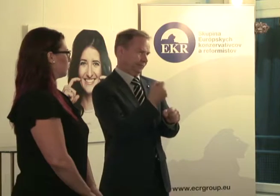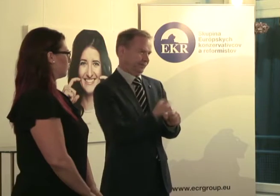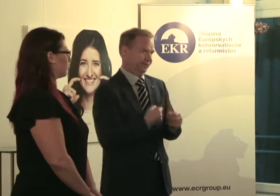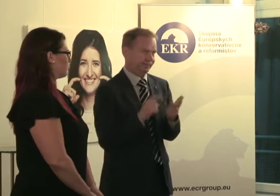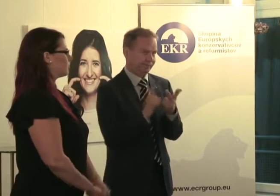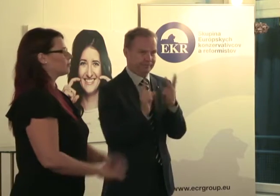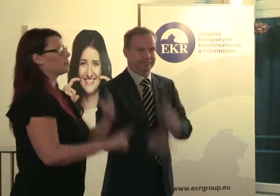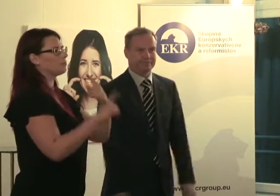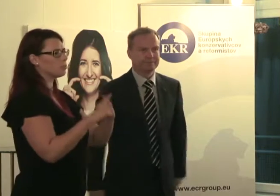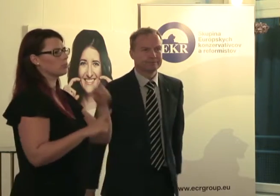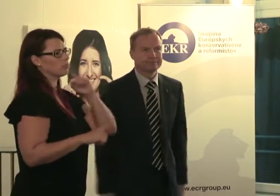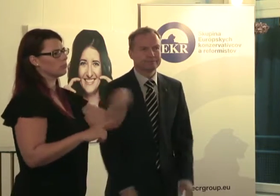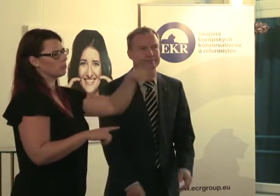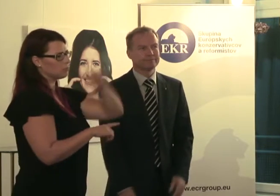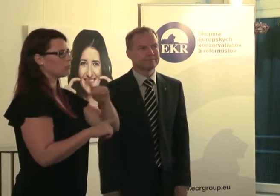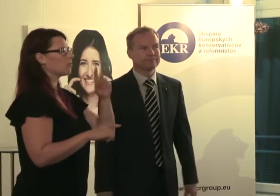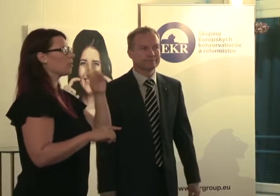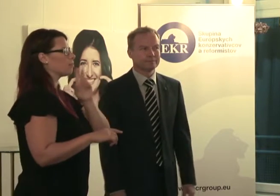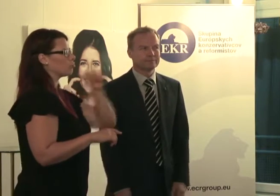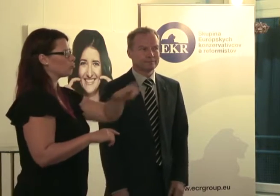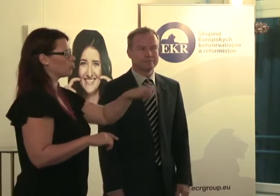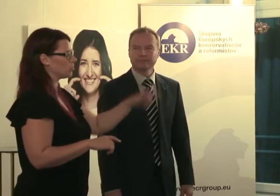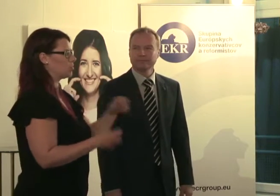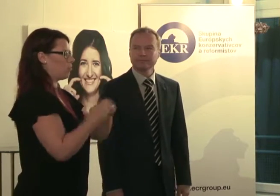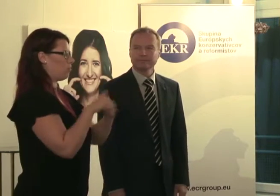pre nepočujúcich.